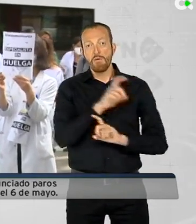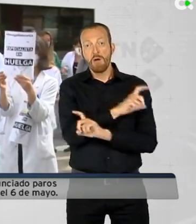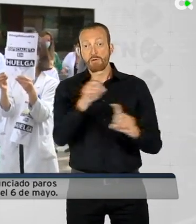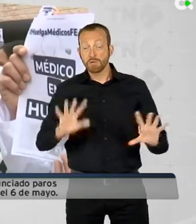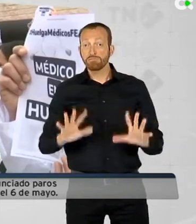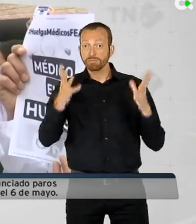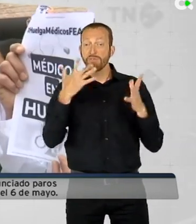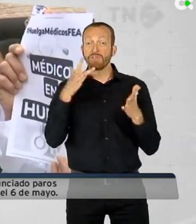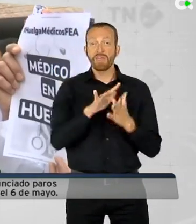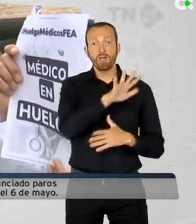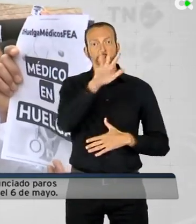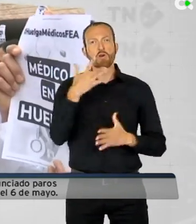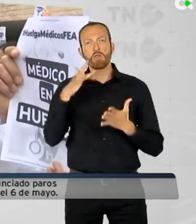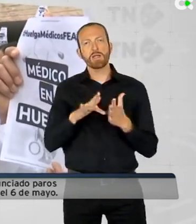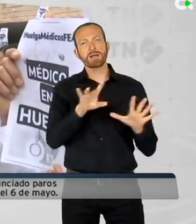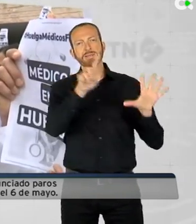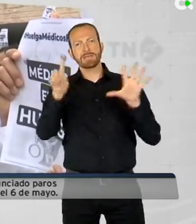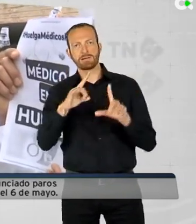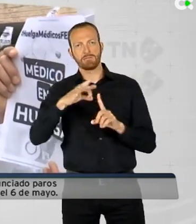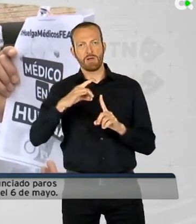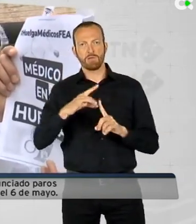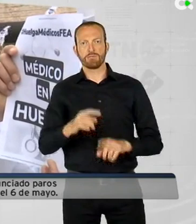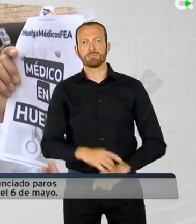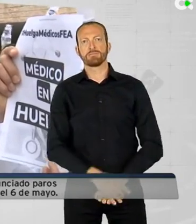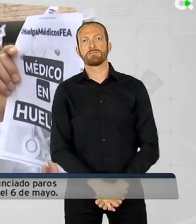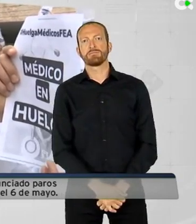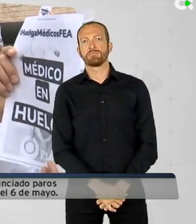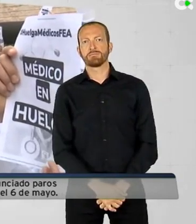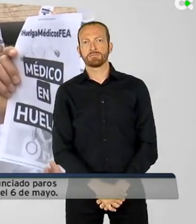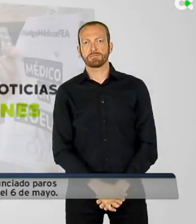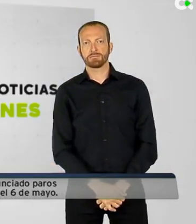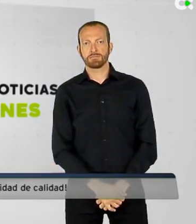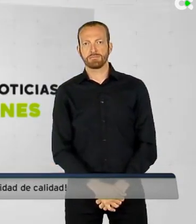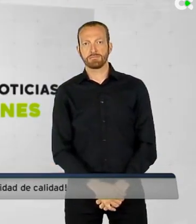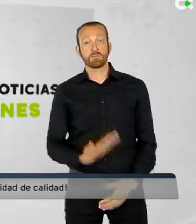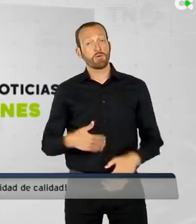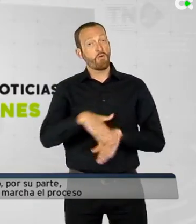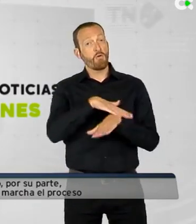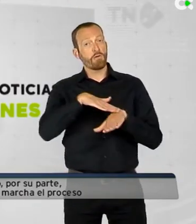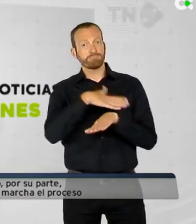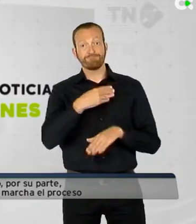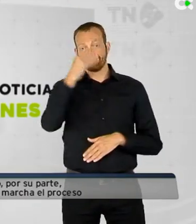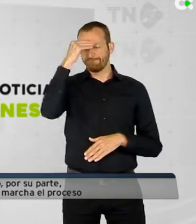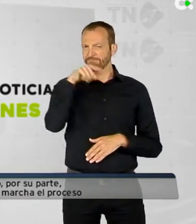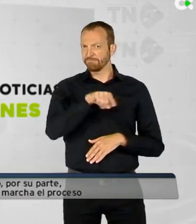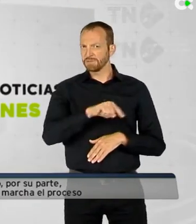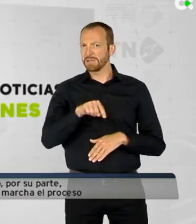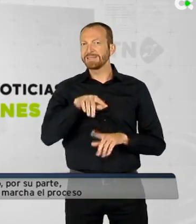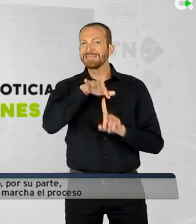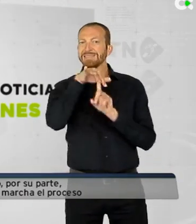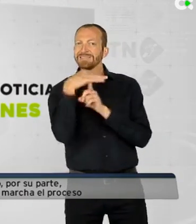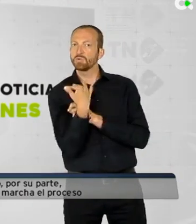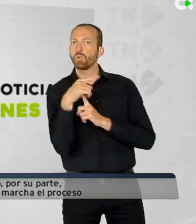el 5 y el 6 de mayo. ¡De calidad! ¡Por una sanidad! El gobierno, por su parte, confía en que